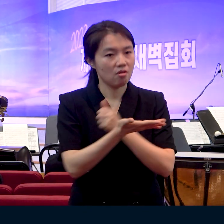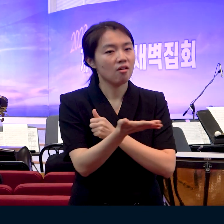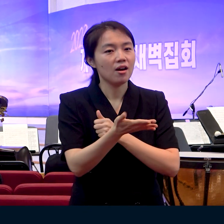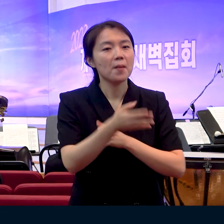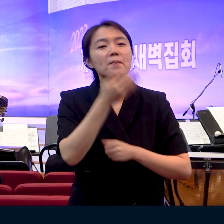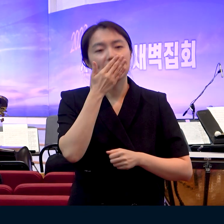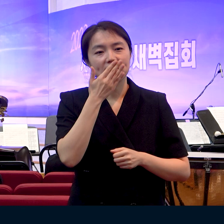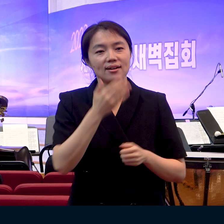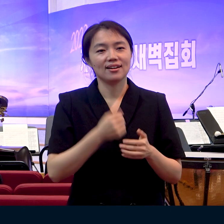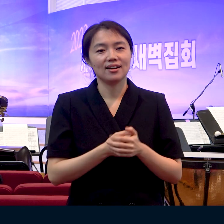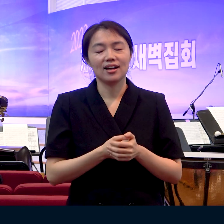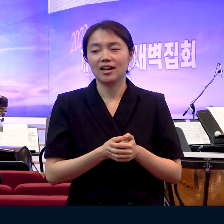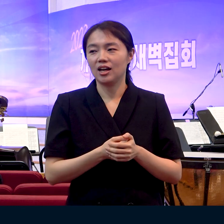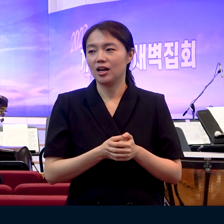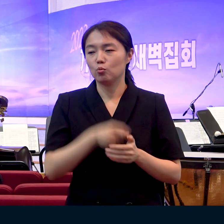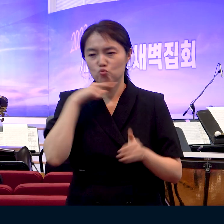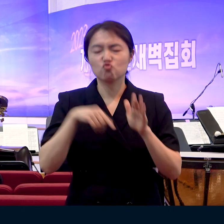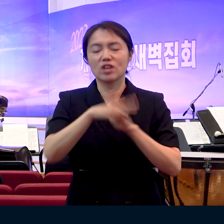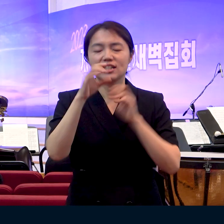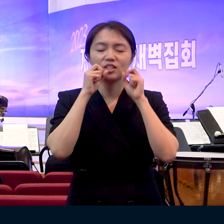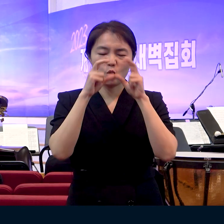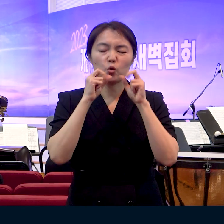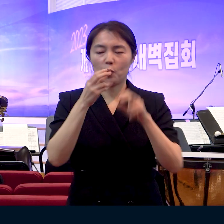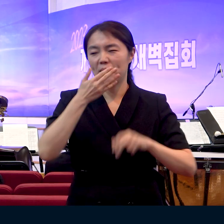그래서 북한 선교가 가능한 거예요.